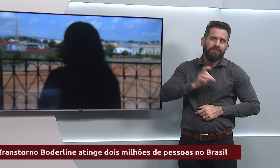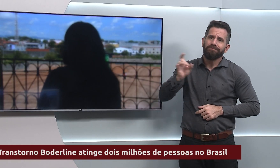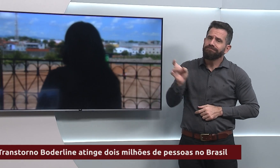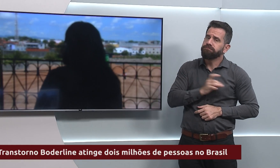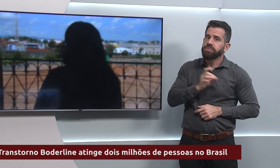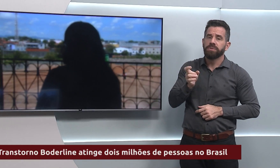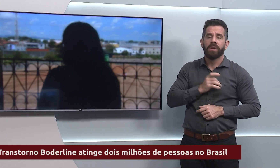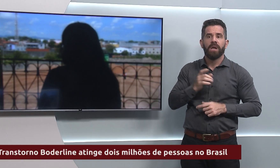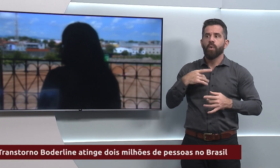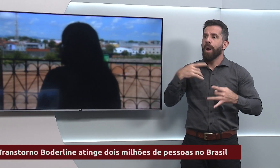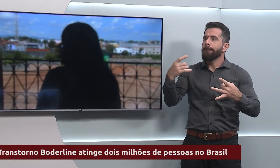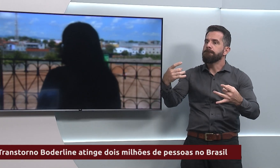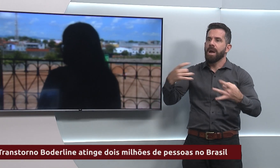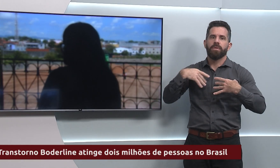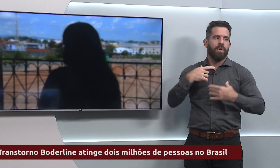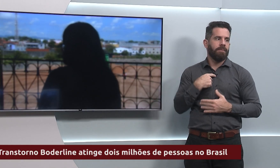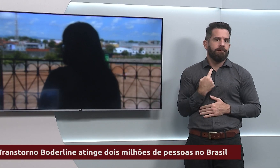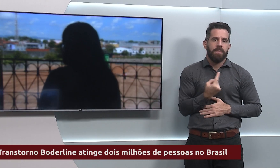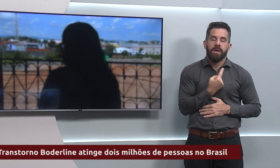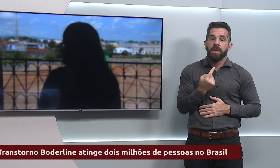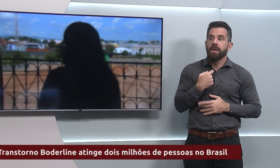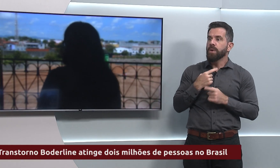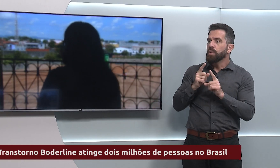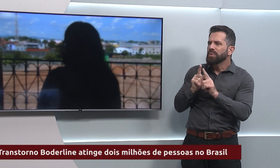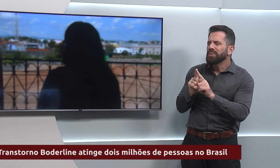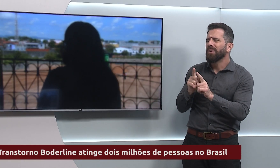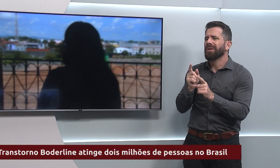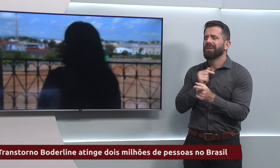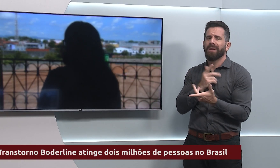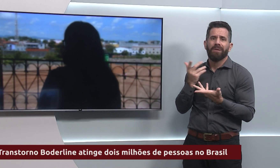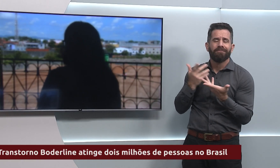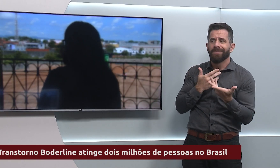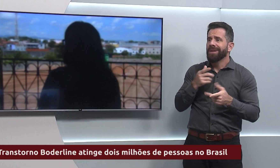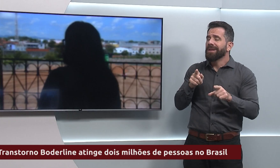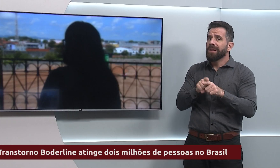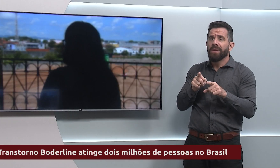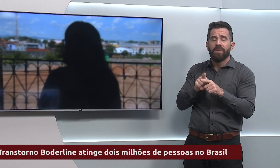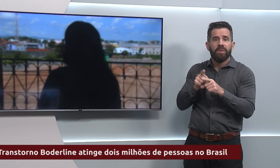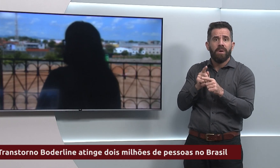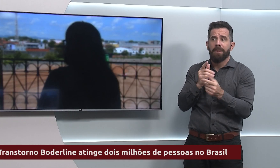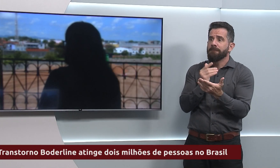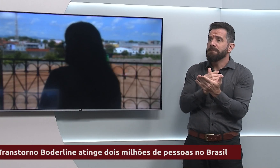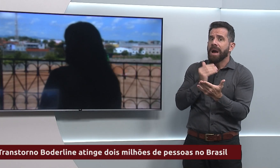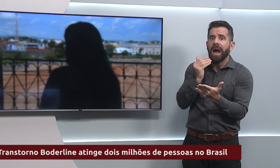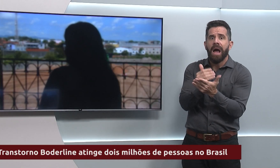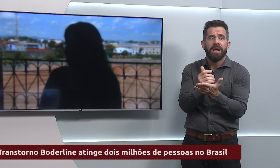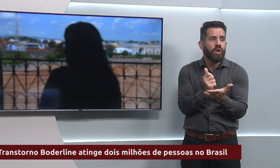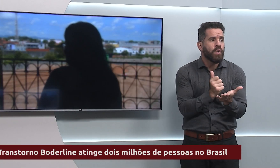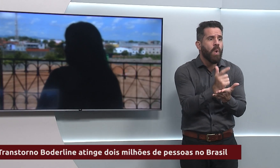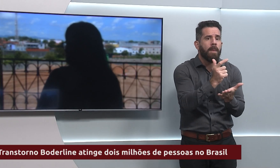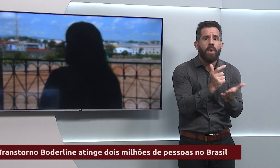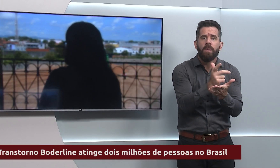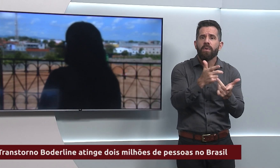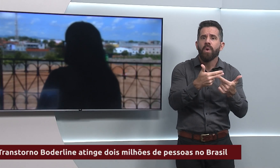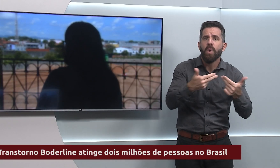de tudo para não perder a pessoa. Eu tinha uma compulsão também de comprar algumas coisas, tipo, acho que